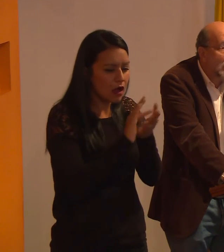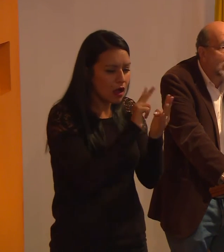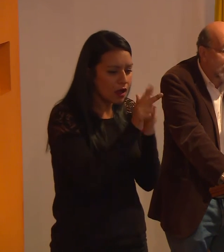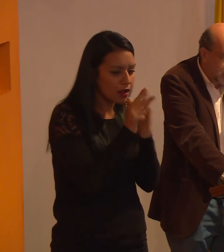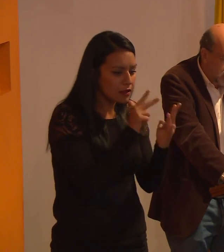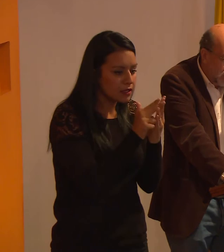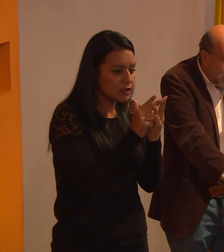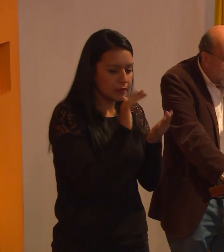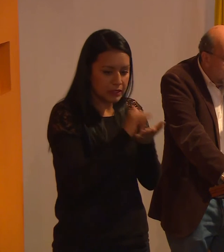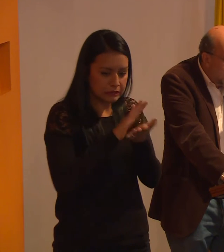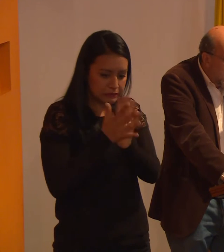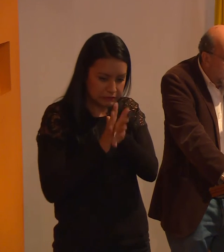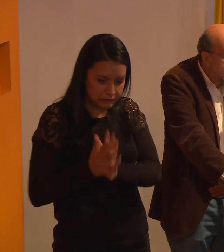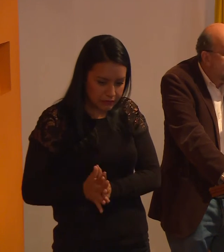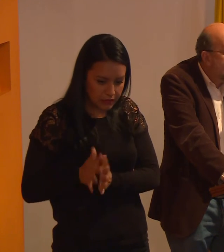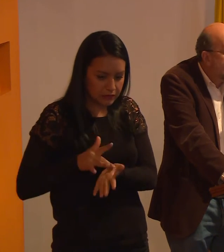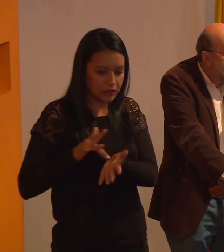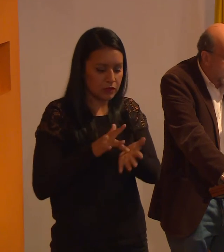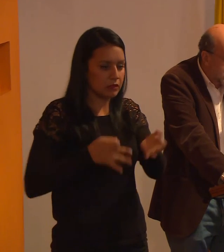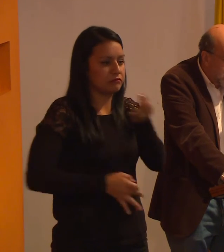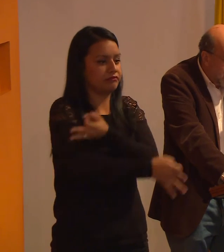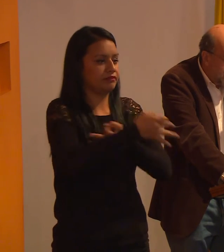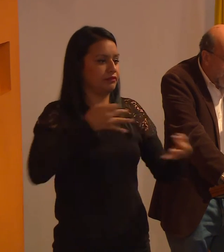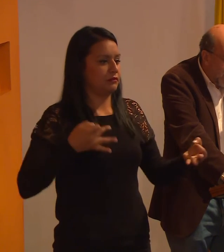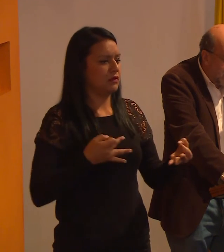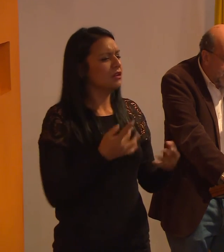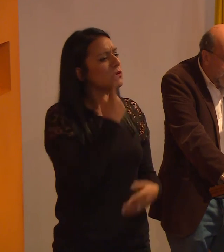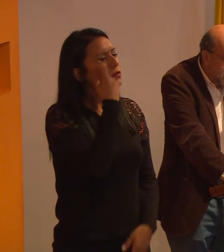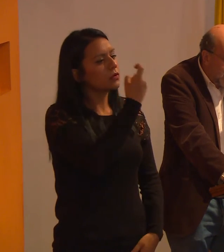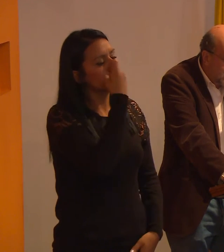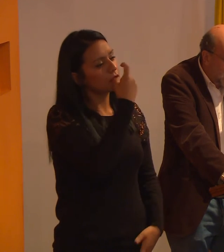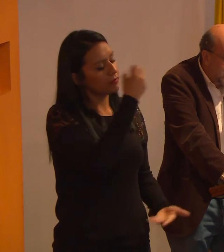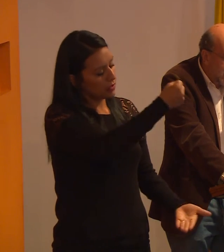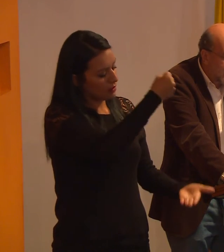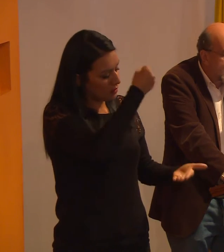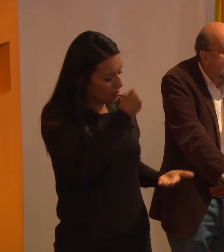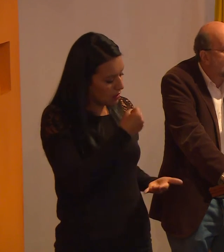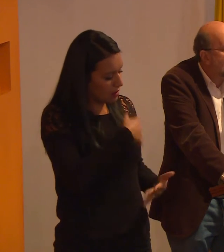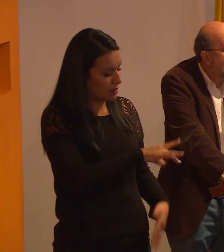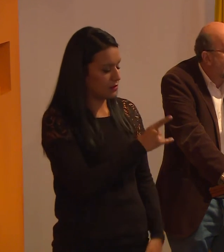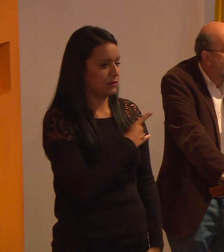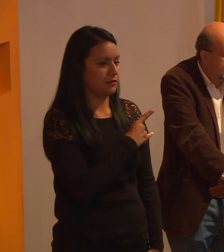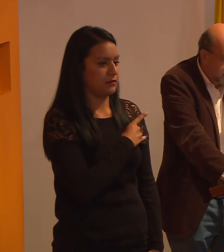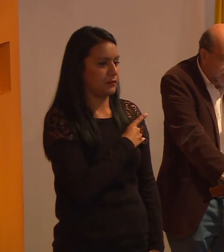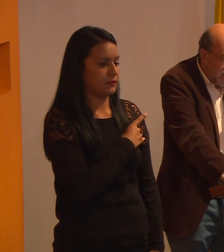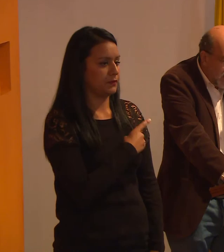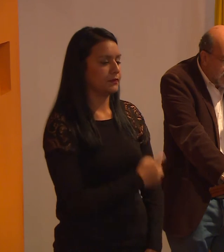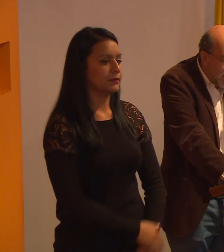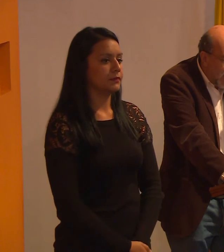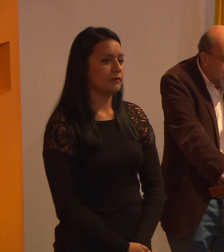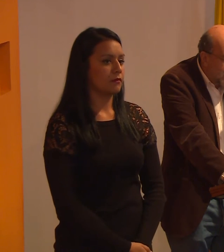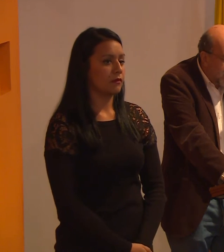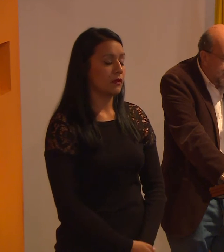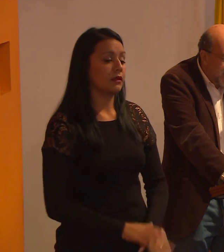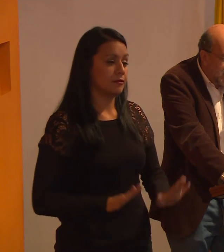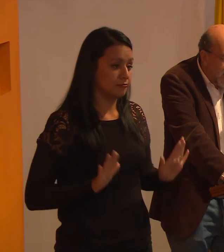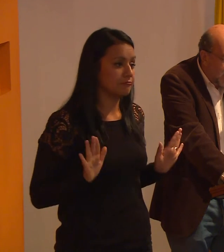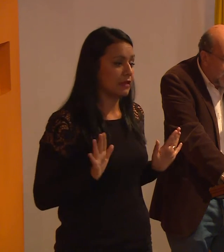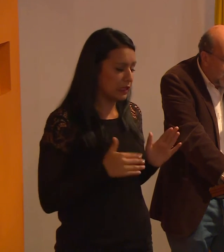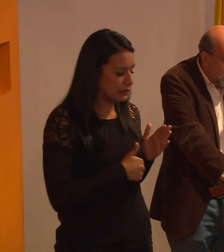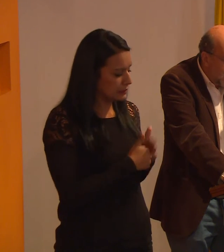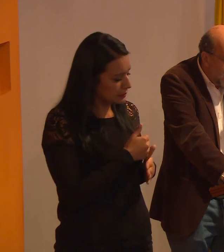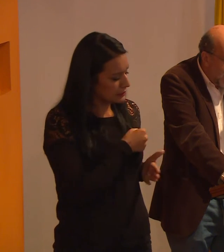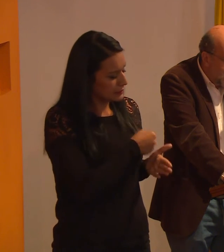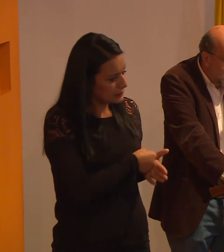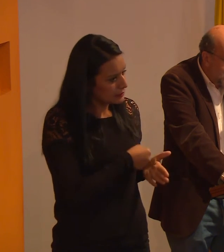cubrir costos, nuevas búsquedas para la financiación de la universidad. Ya hemos